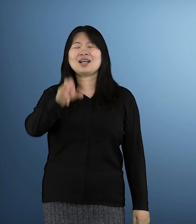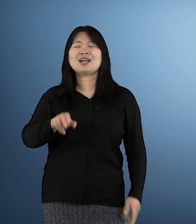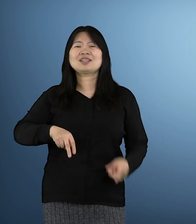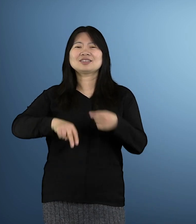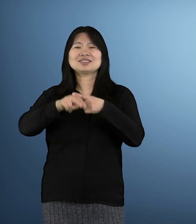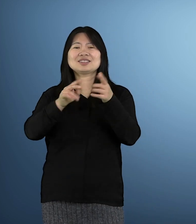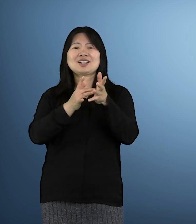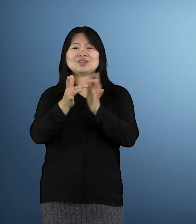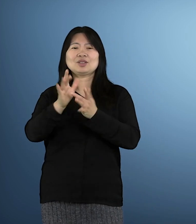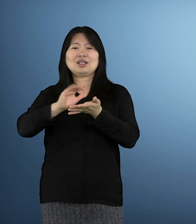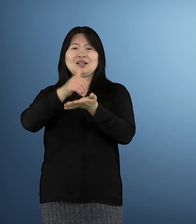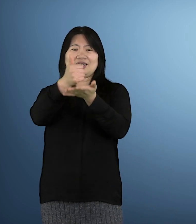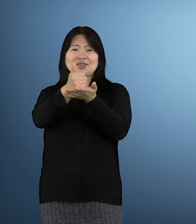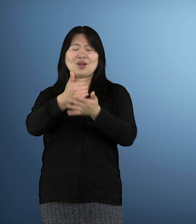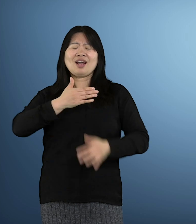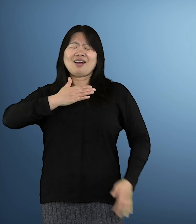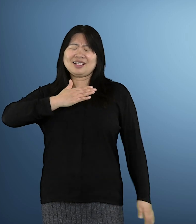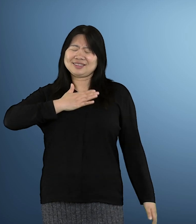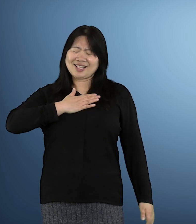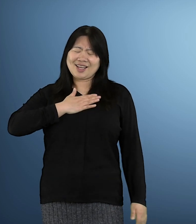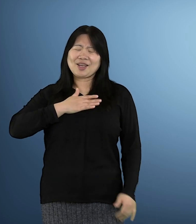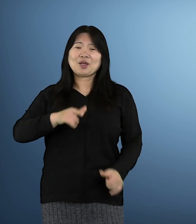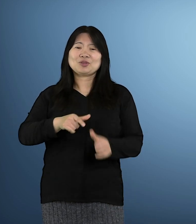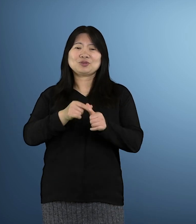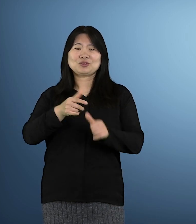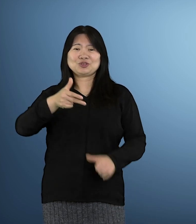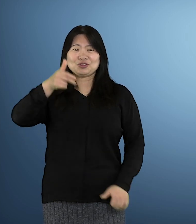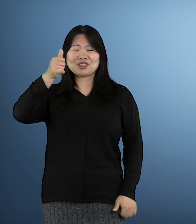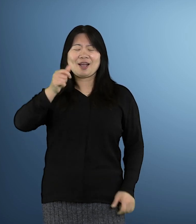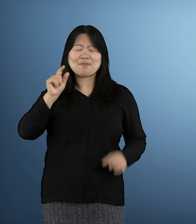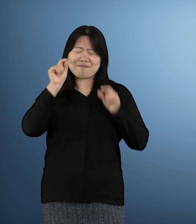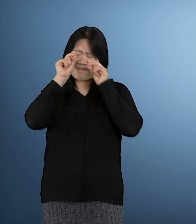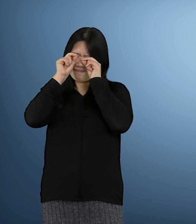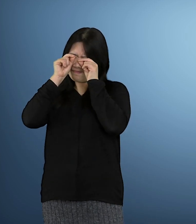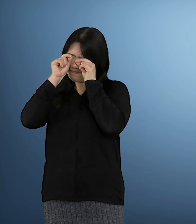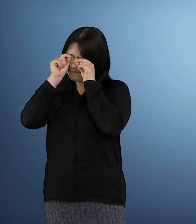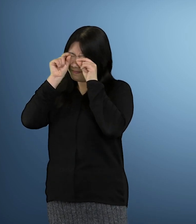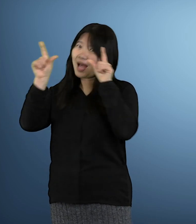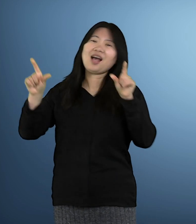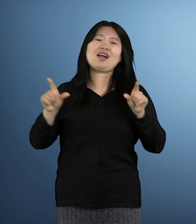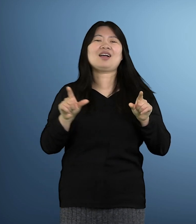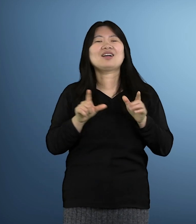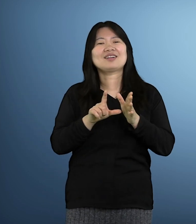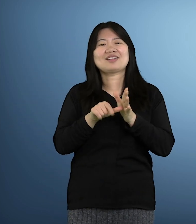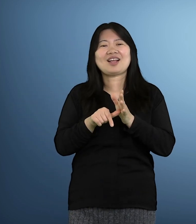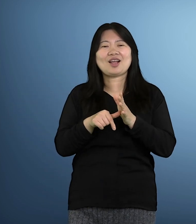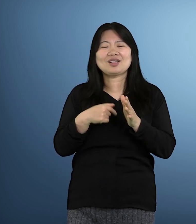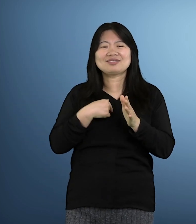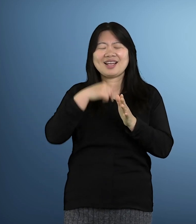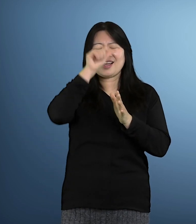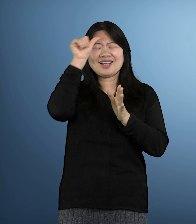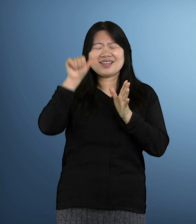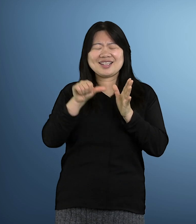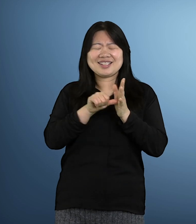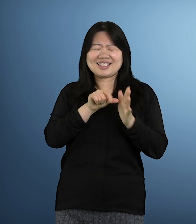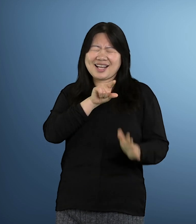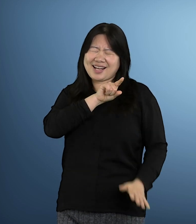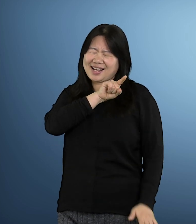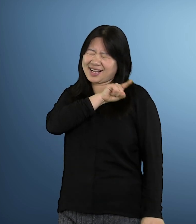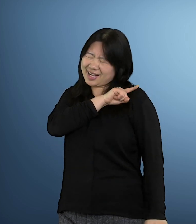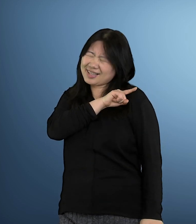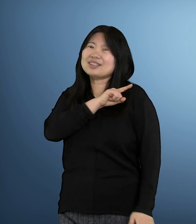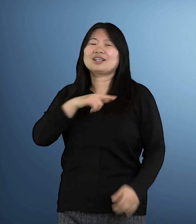죽으신 예수 그리스도가 나의 구주라는 사실을 깨달았을 때만큼 자기 인생에